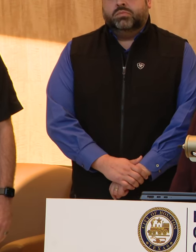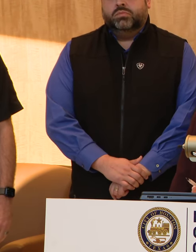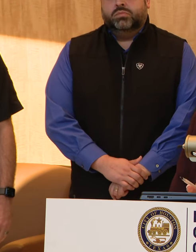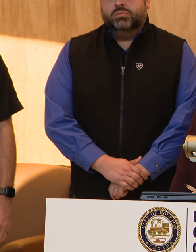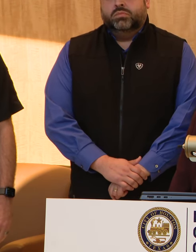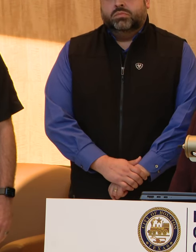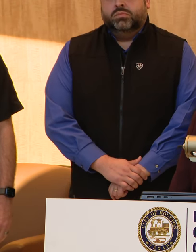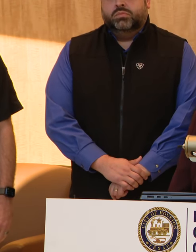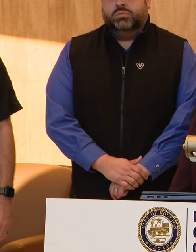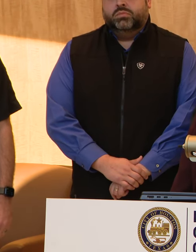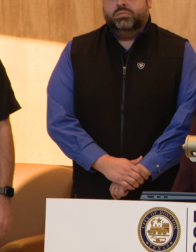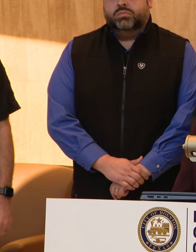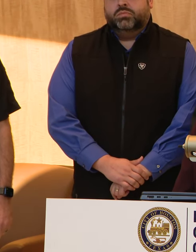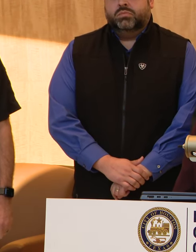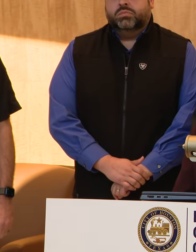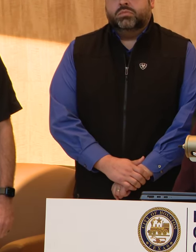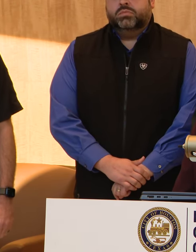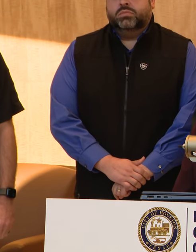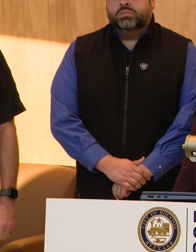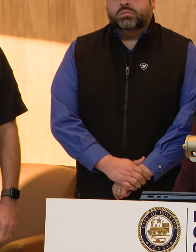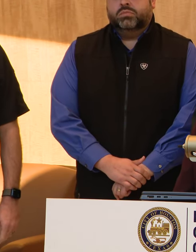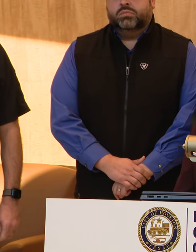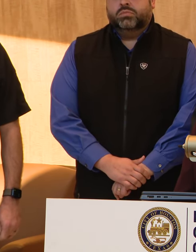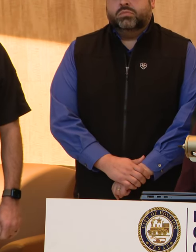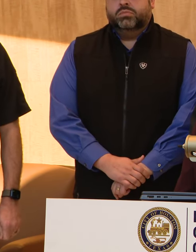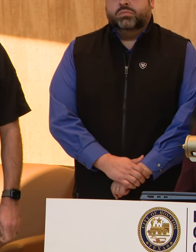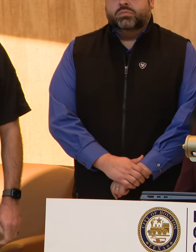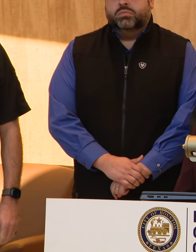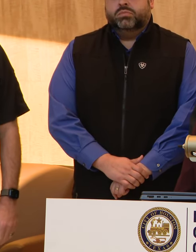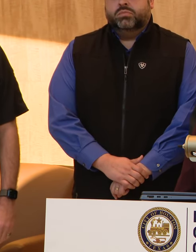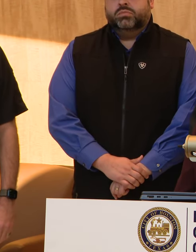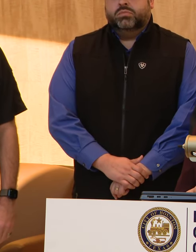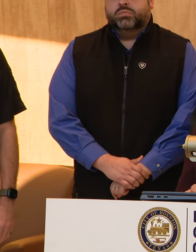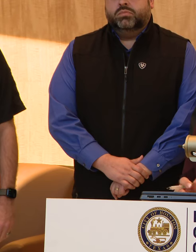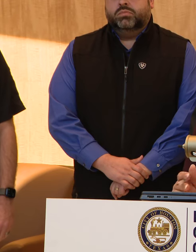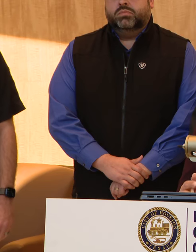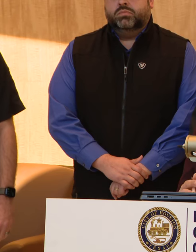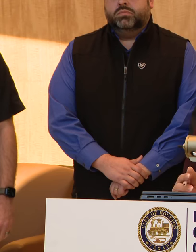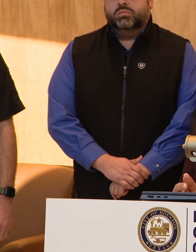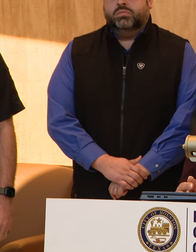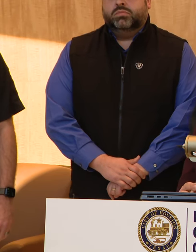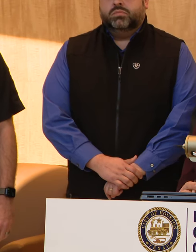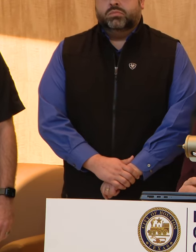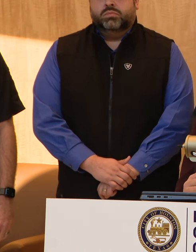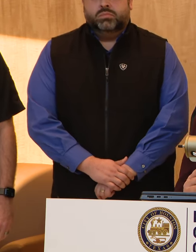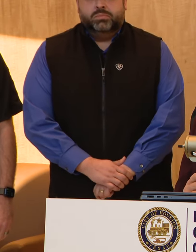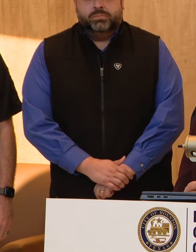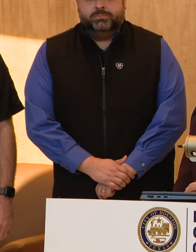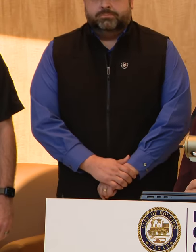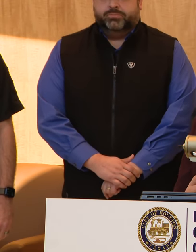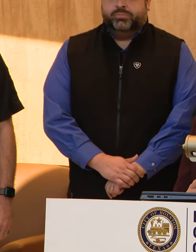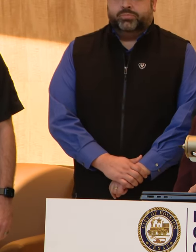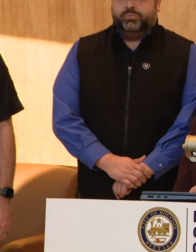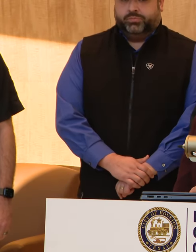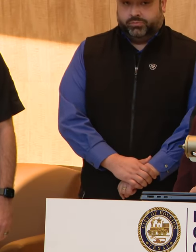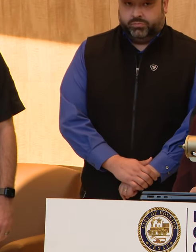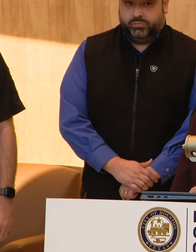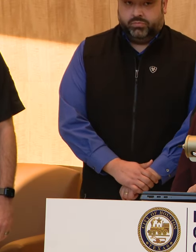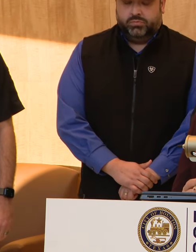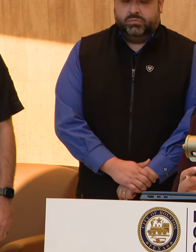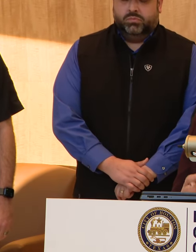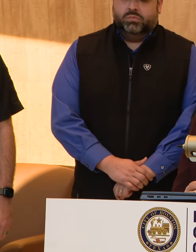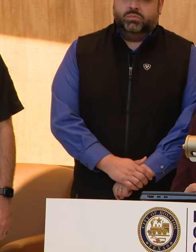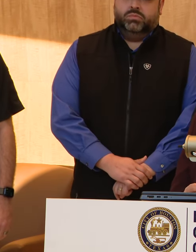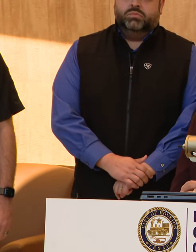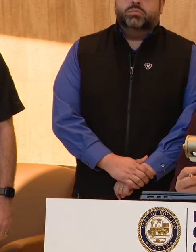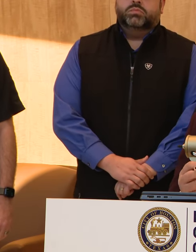accidente grave. Entonces, muchísimas gracias por escucharnos y estas siguientes 24 horas serán igual de importantes